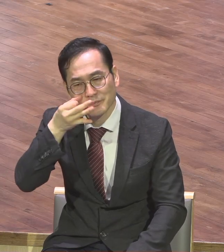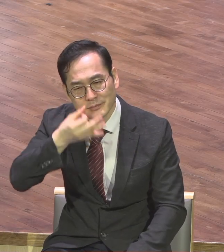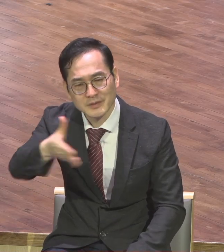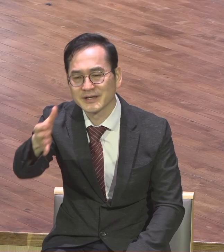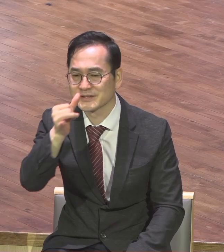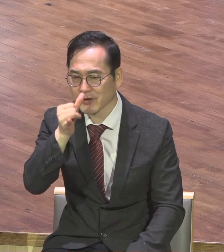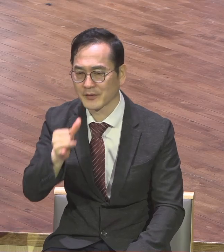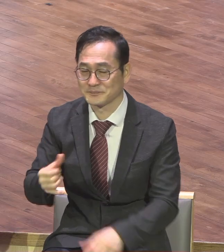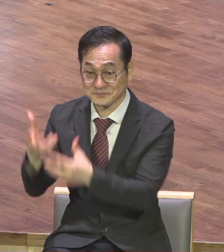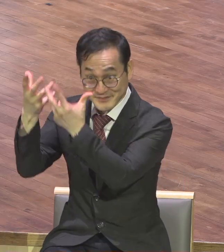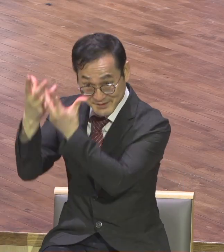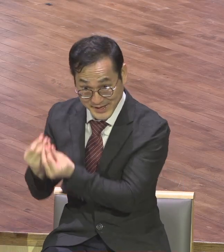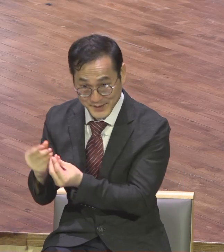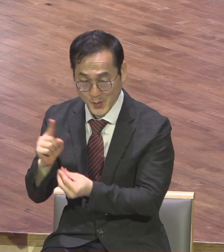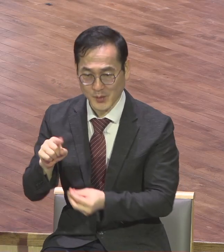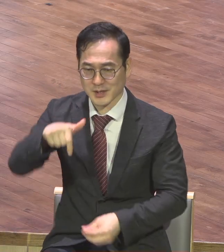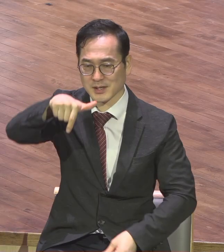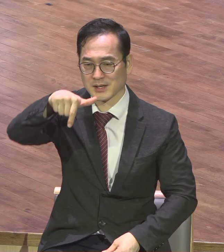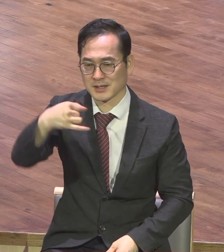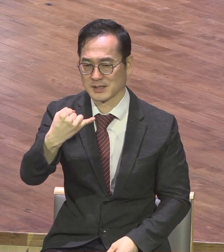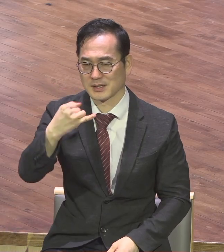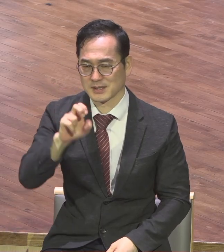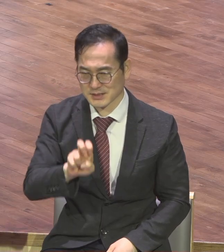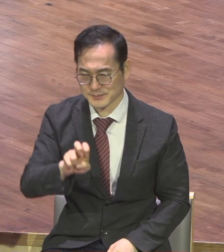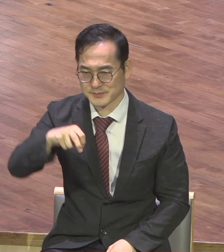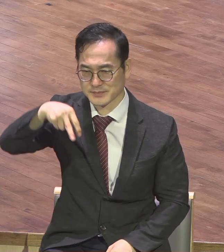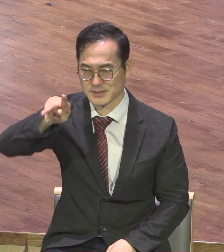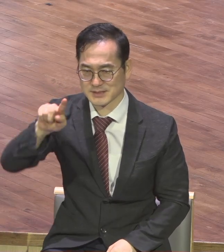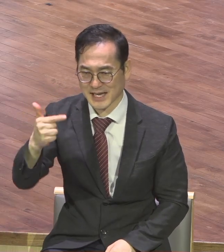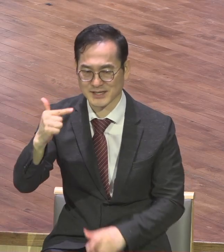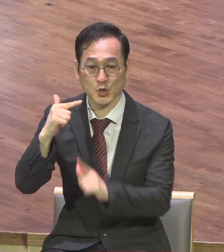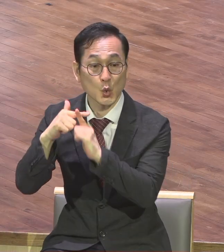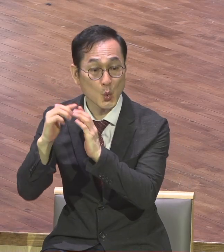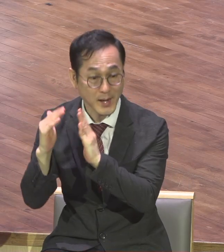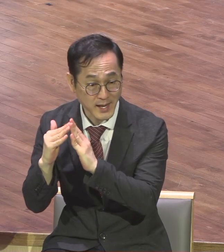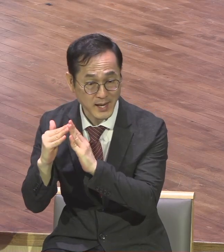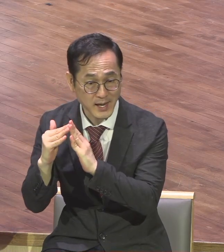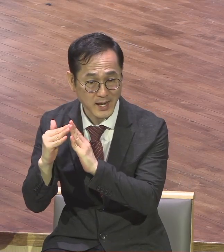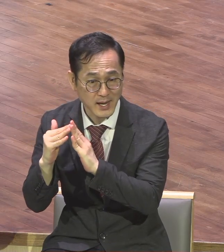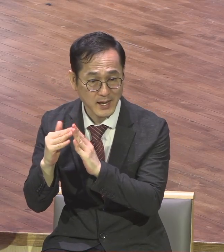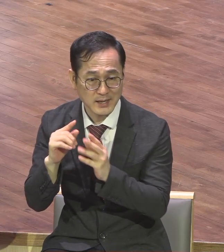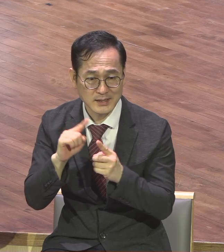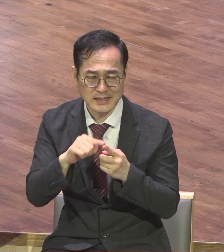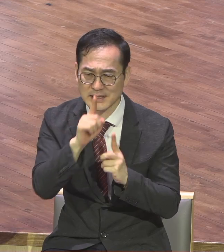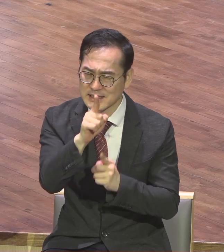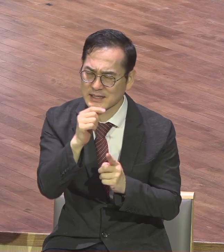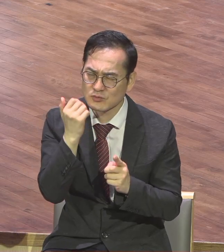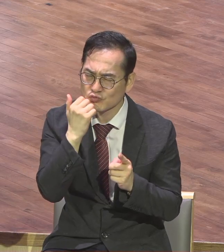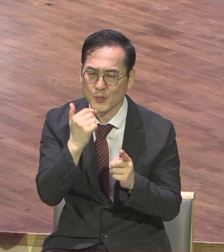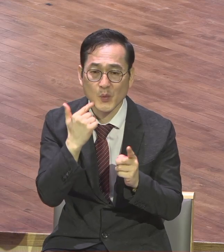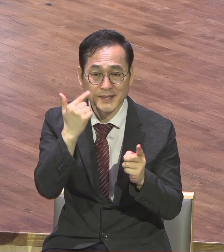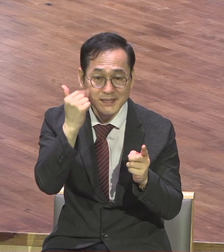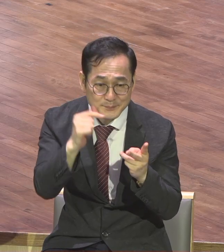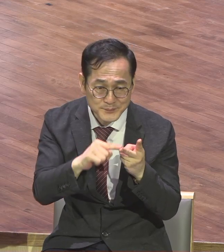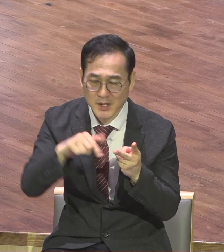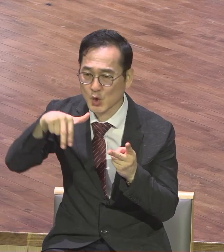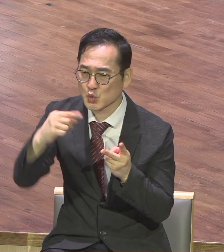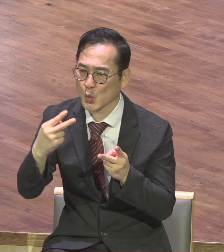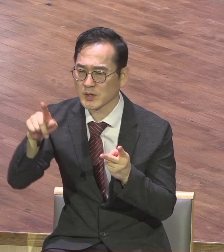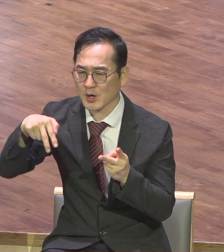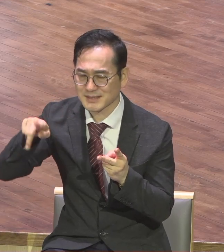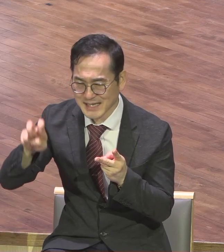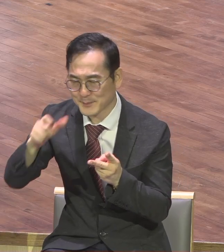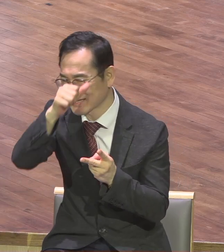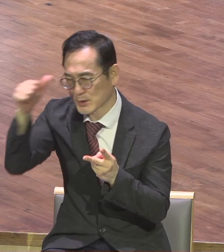보면 대표적인 것이 금산교회 이자기 목사님과 조덕삼 장로님의 스토리예요.